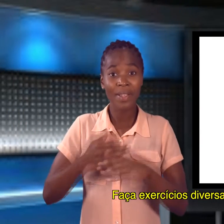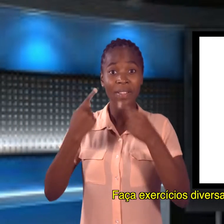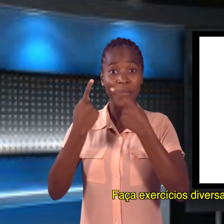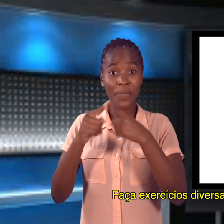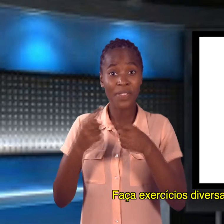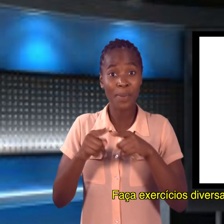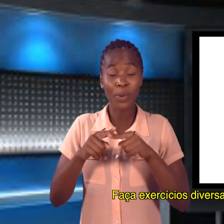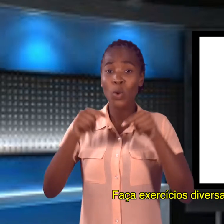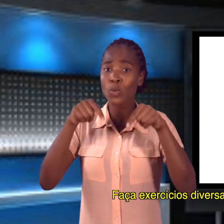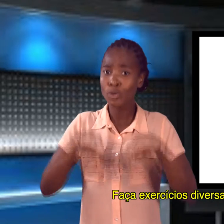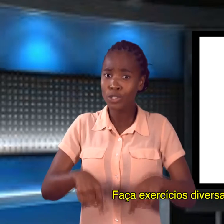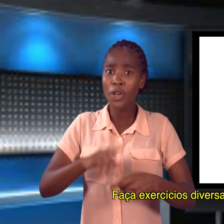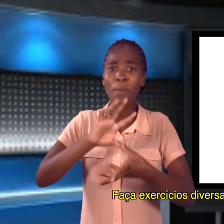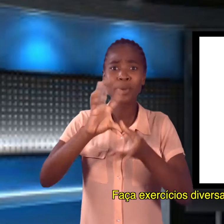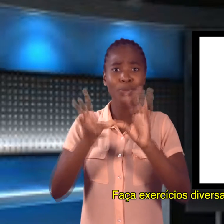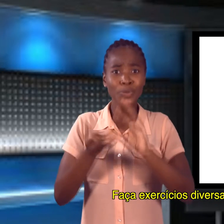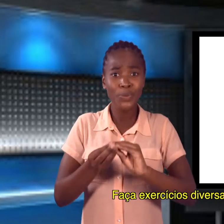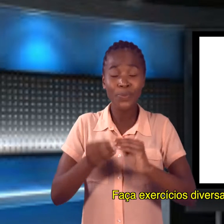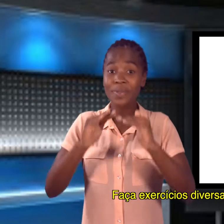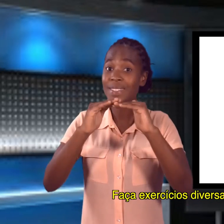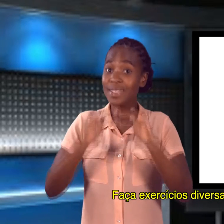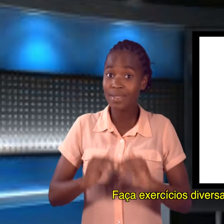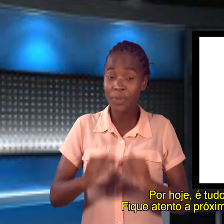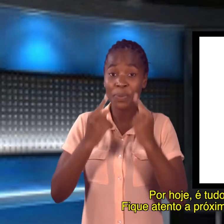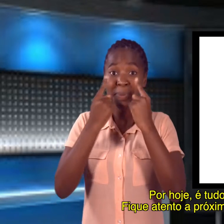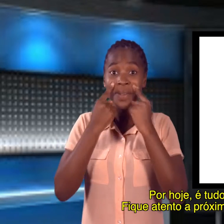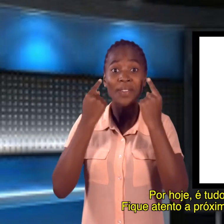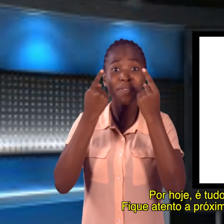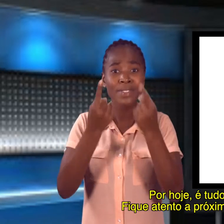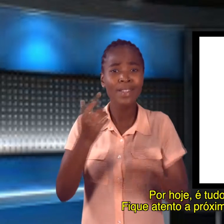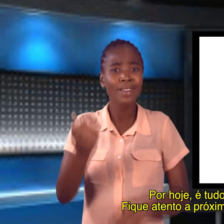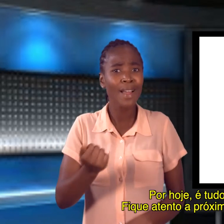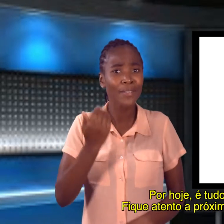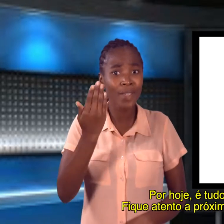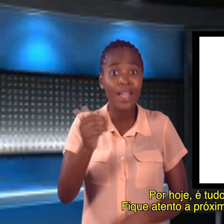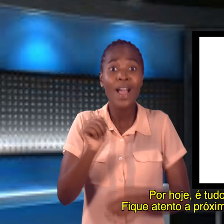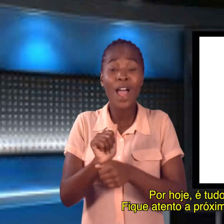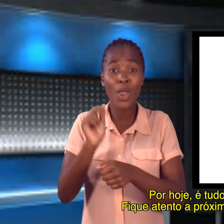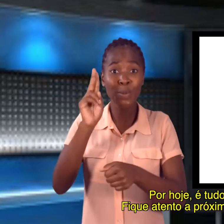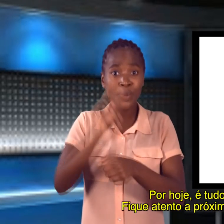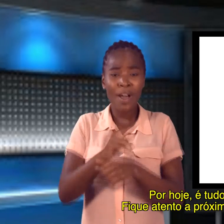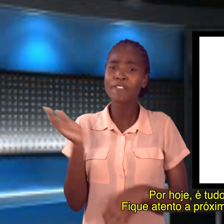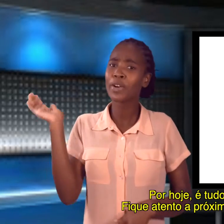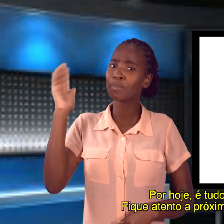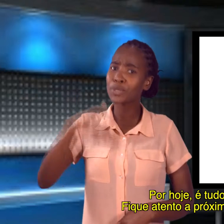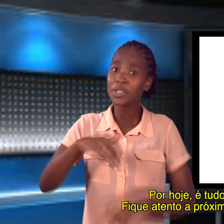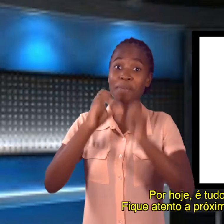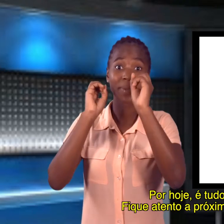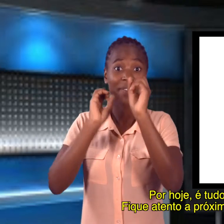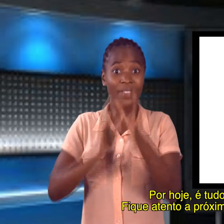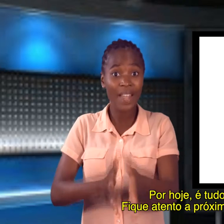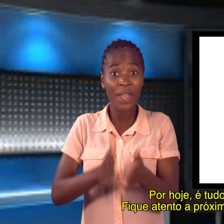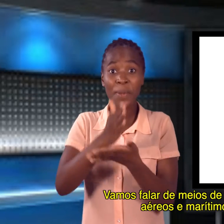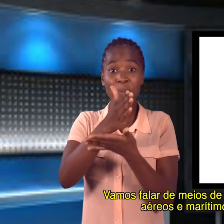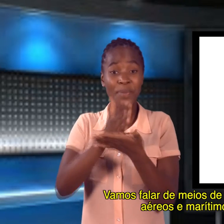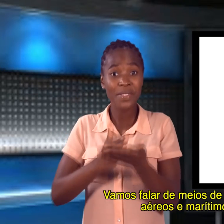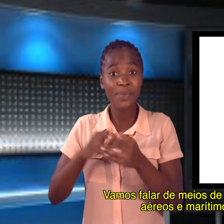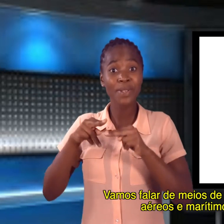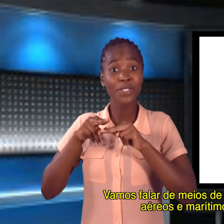Faça exercícios diversas vezes. Por hoje é tudo. Fique atento à próxima aula. Vamos falar